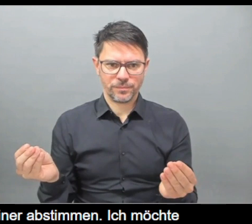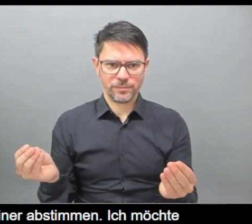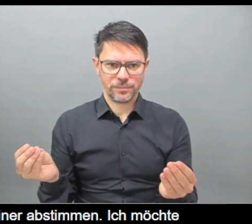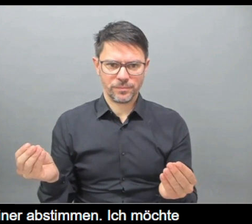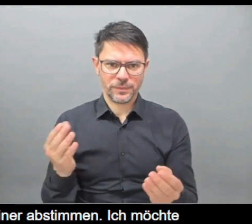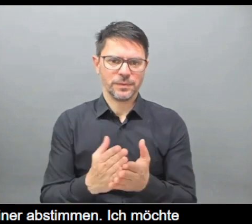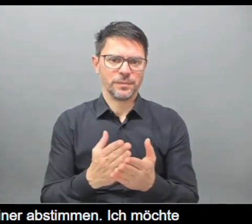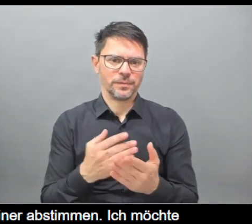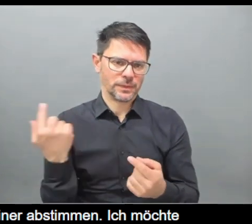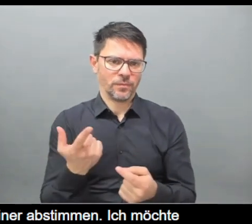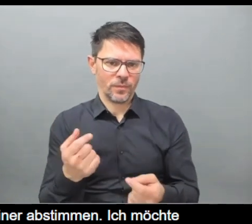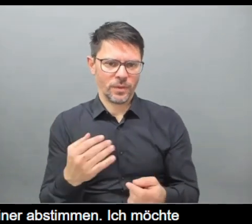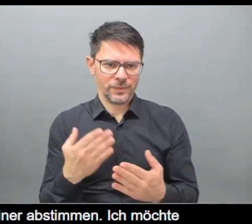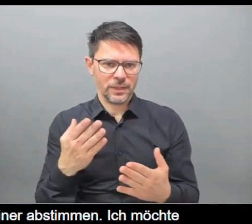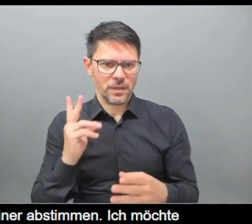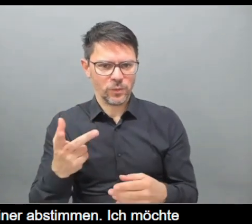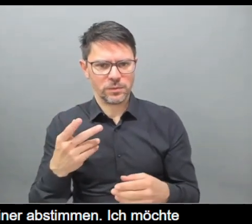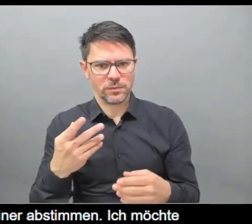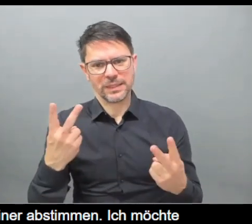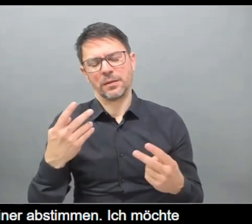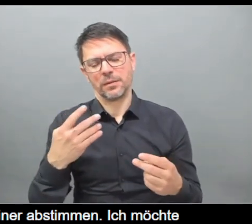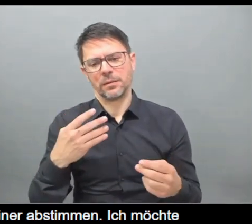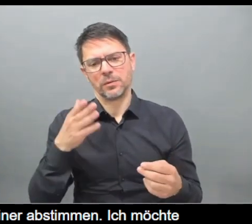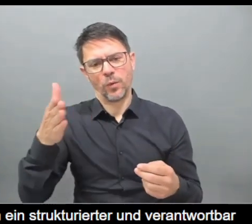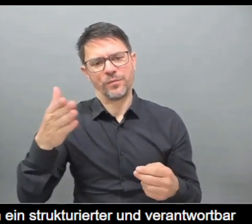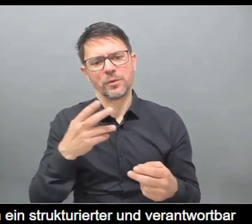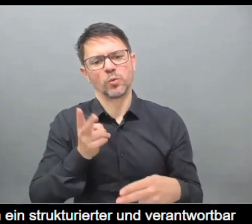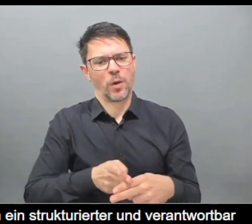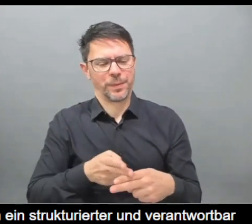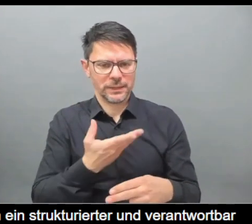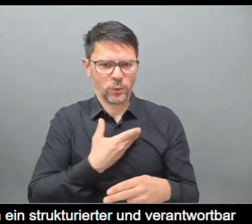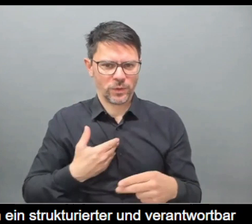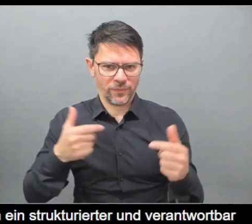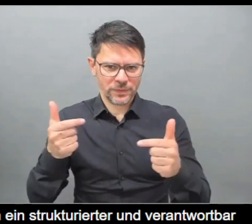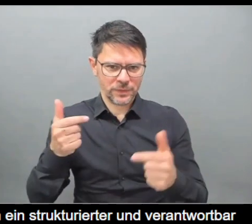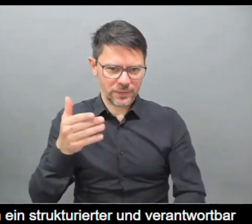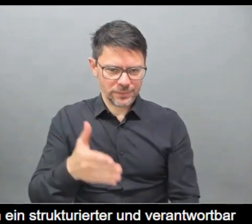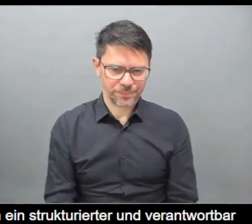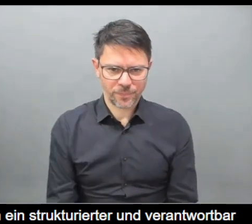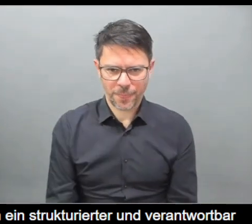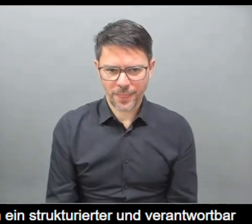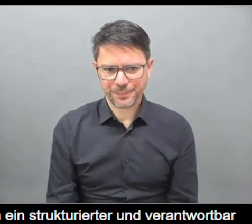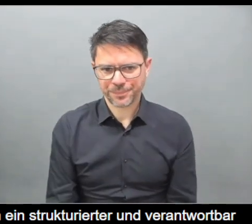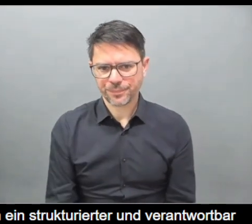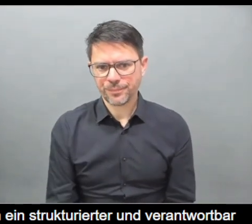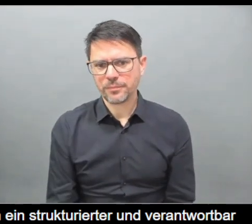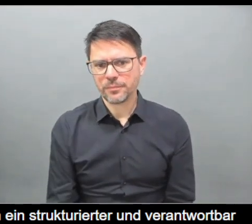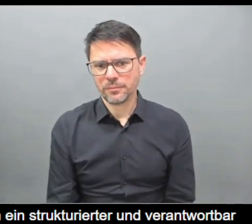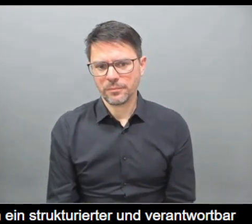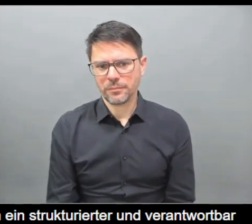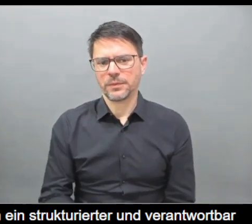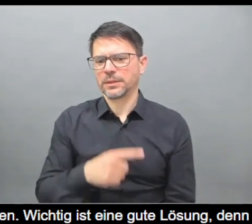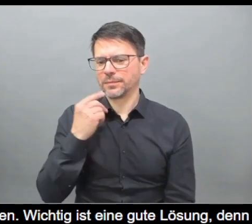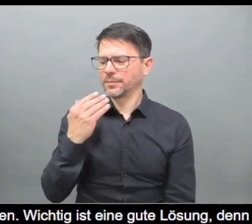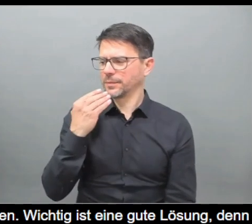des Bayerischen Landkreistags, Landrat Thomas Kamersin, bitteschön. Ja, vielen Dank, meine sehr geehrten Damen und Herren. Die Tatsache, dass wir